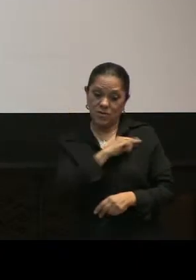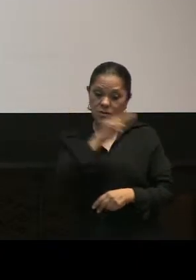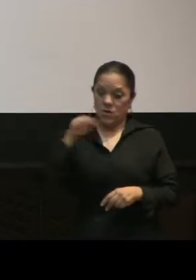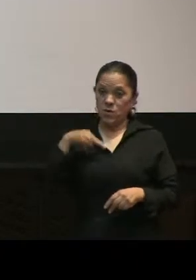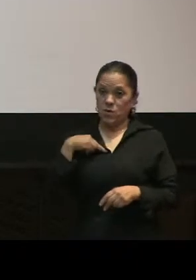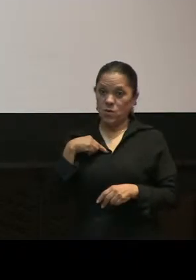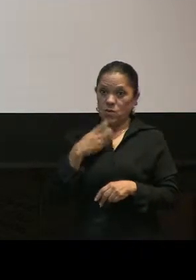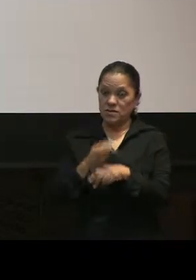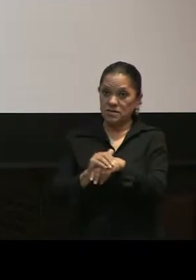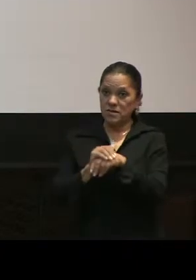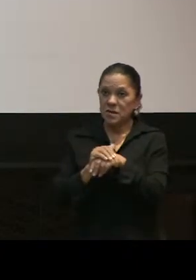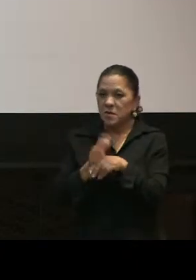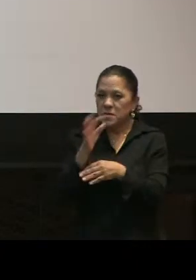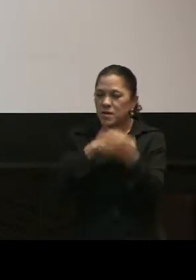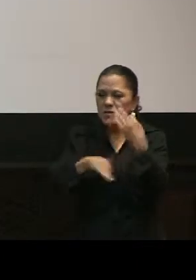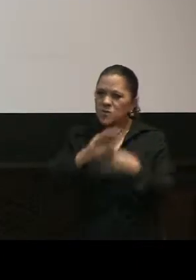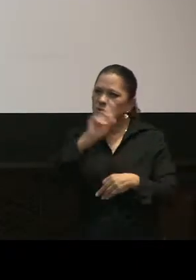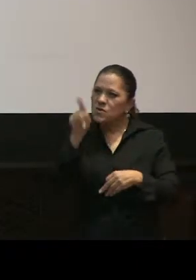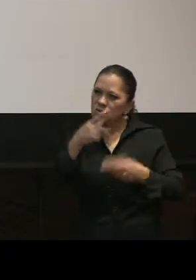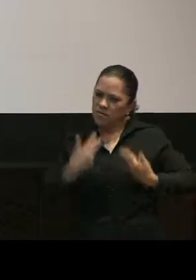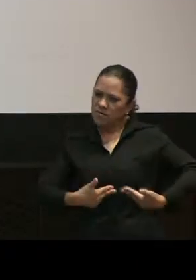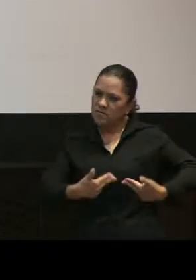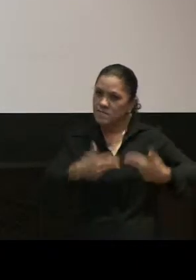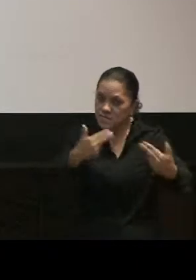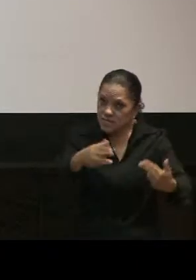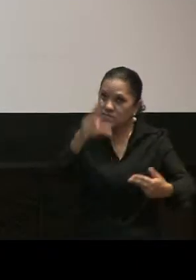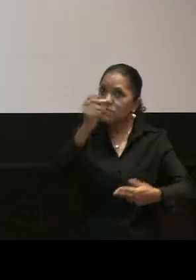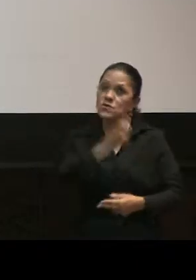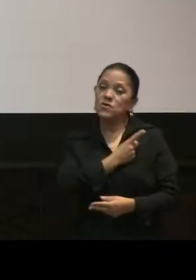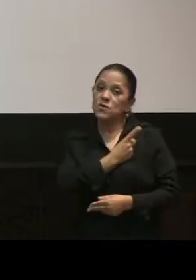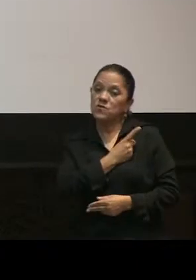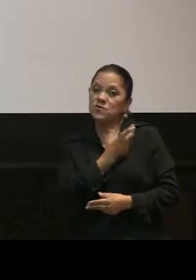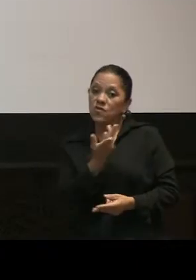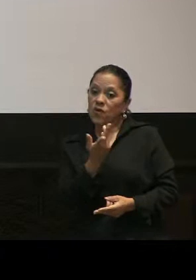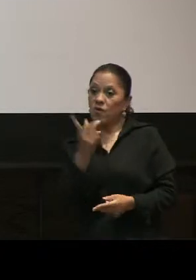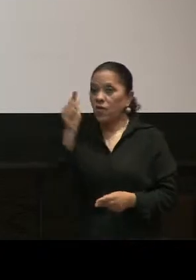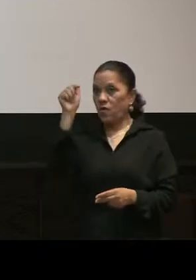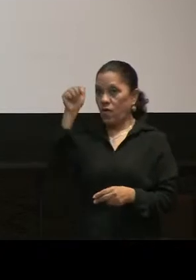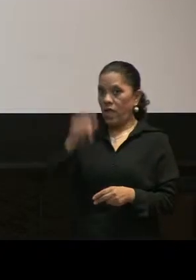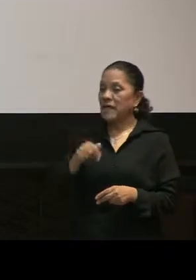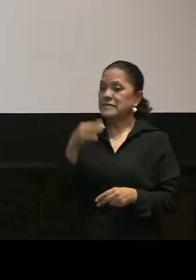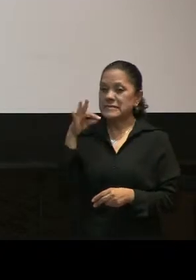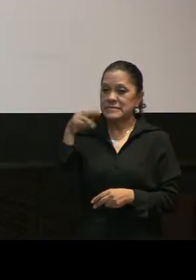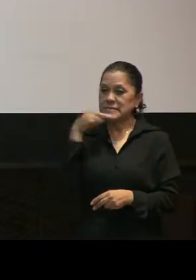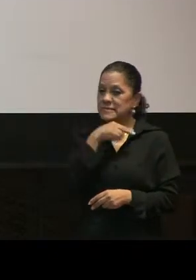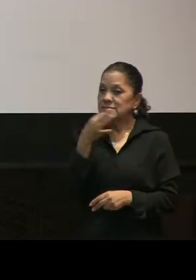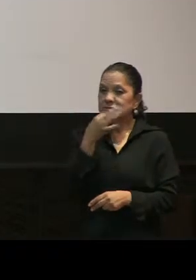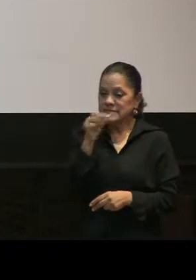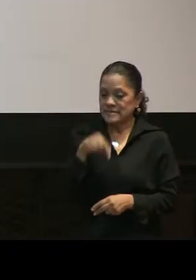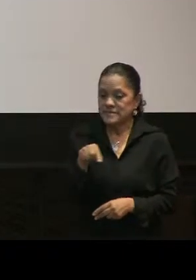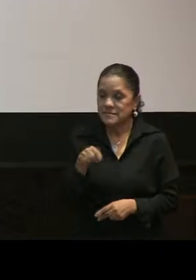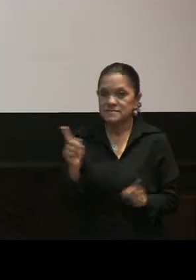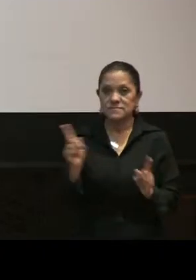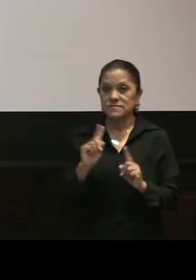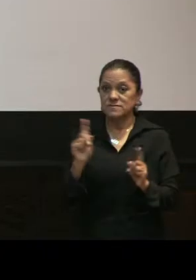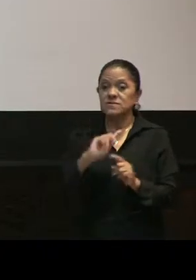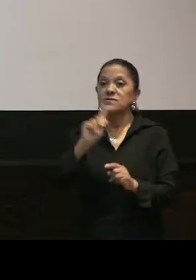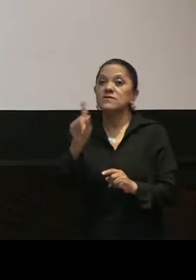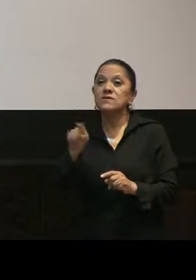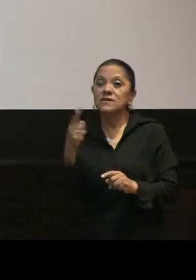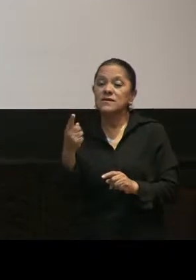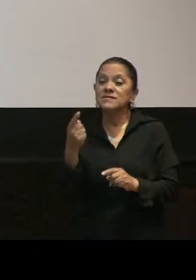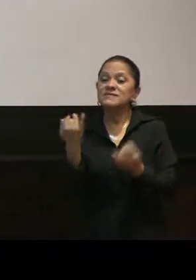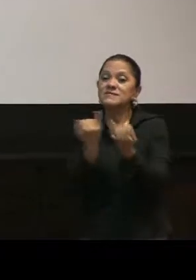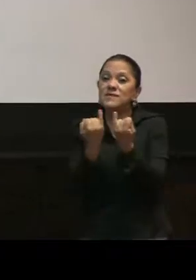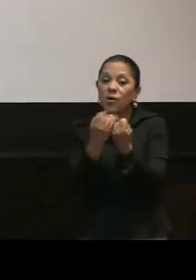sea en las futuras generaciones, no sea solamente en lo inmediato, en extraer nuestros